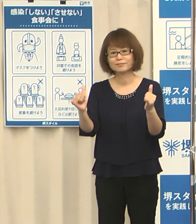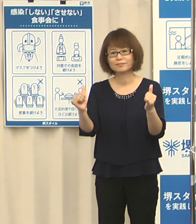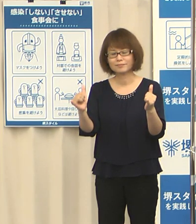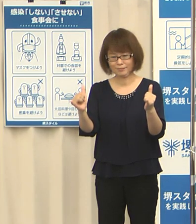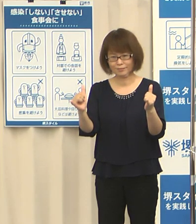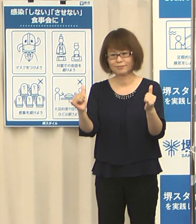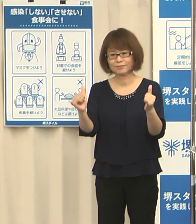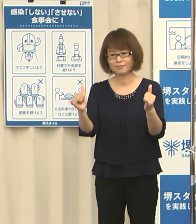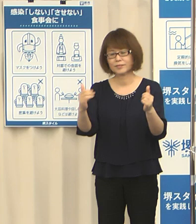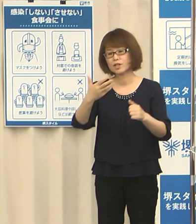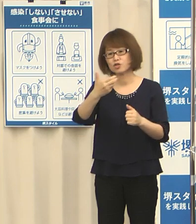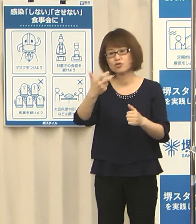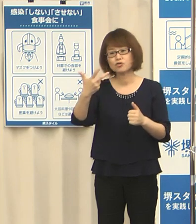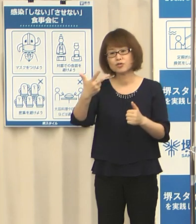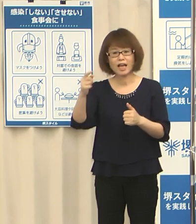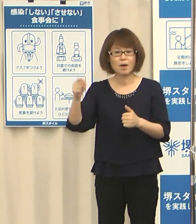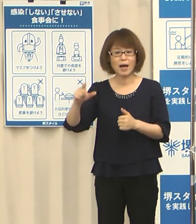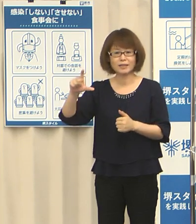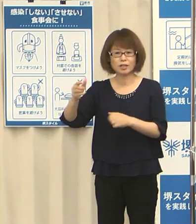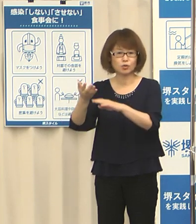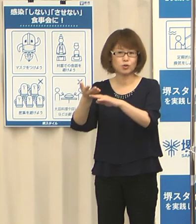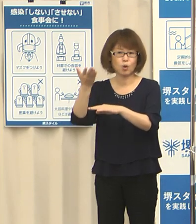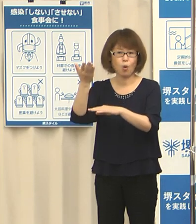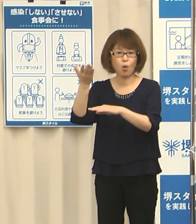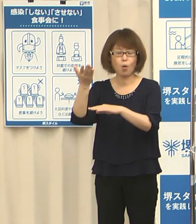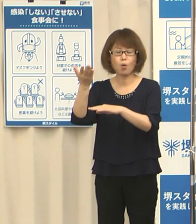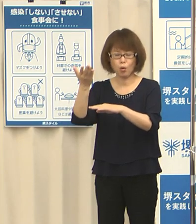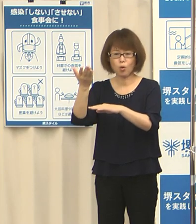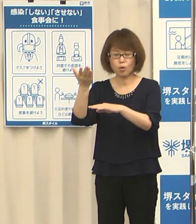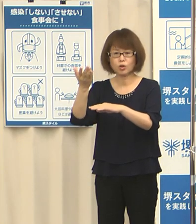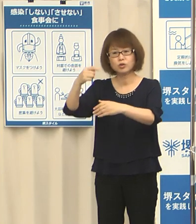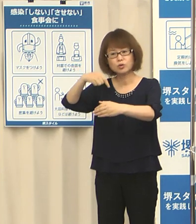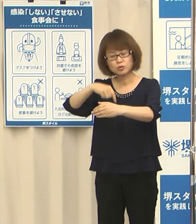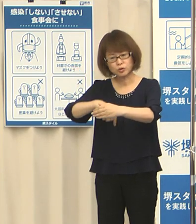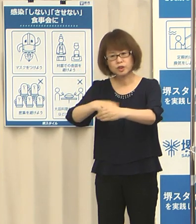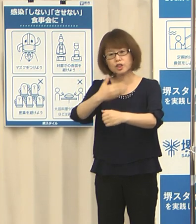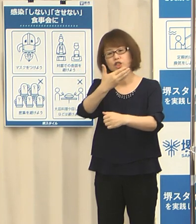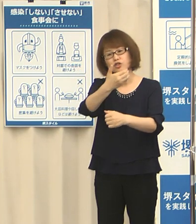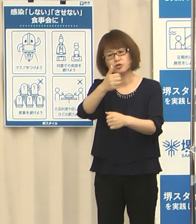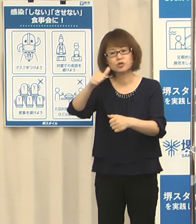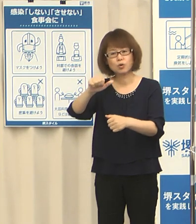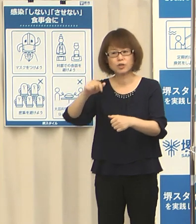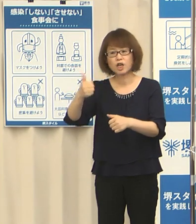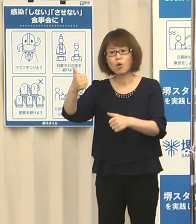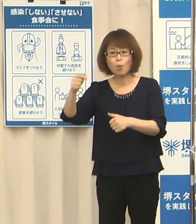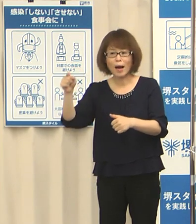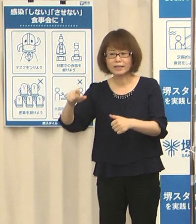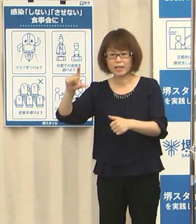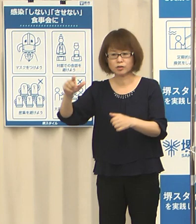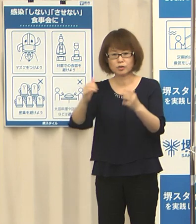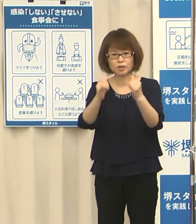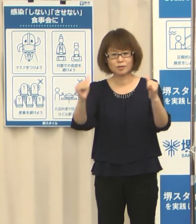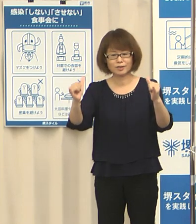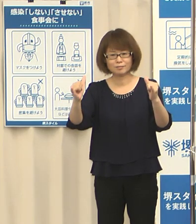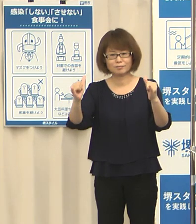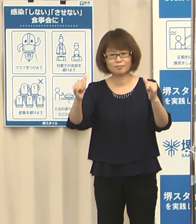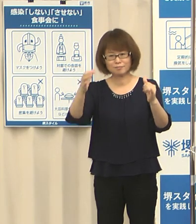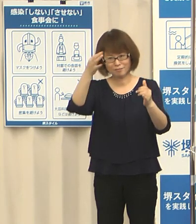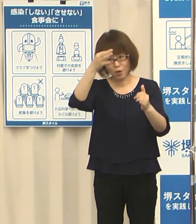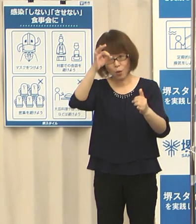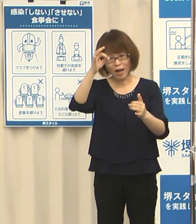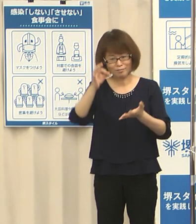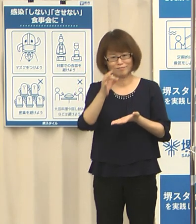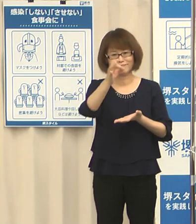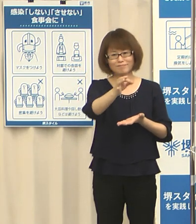ただいた方が 97% を超えておりまして、そのうち 95.5% の方にはすでにお届けをし